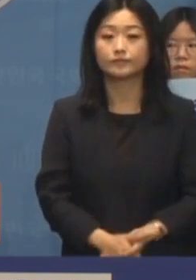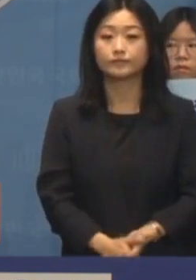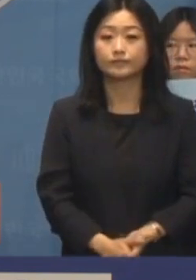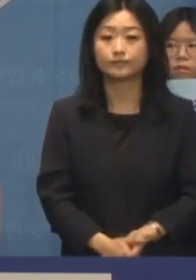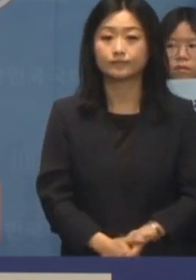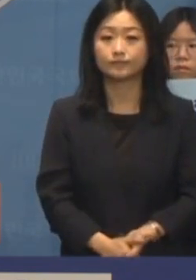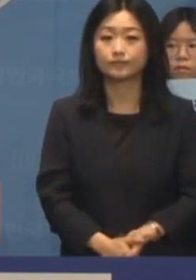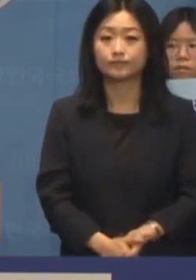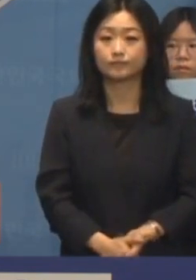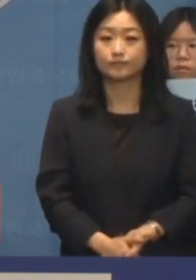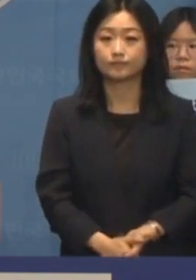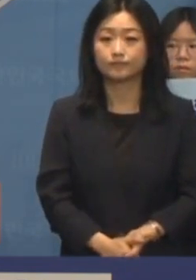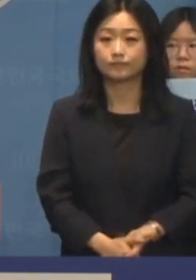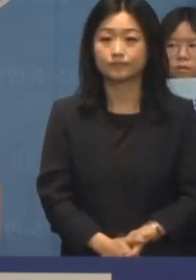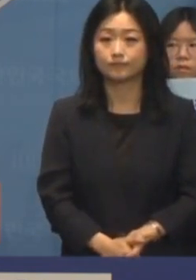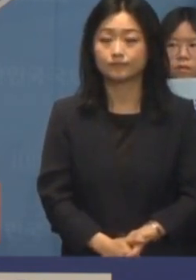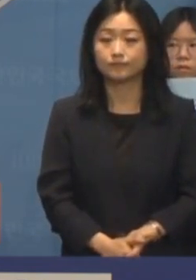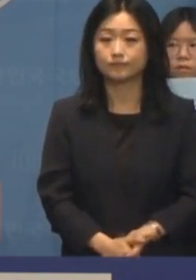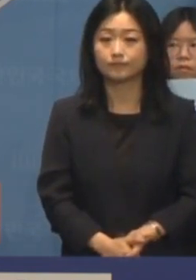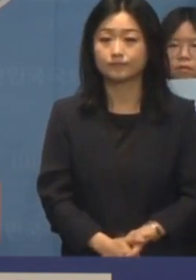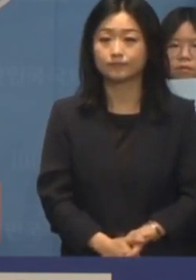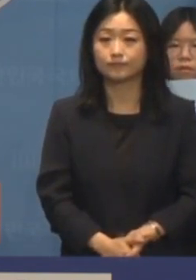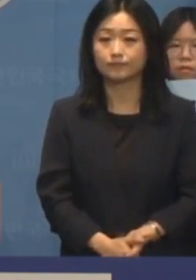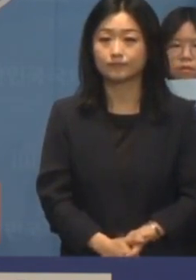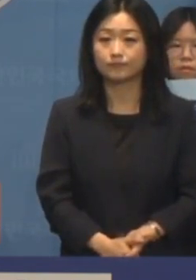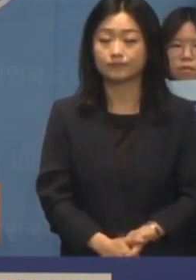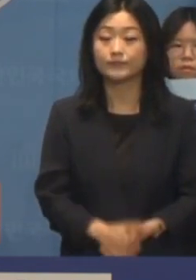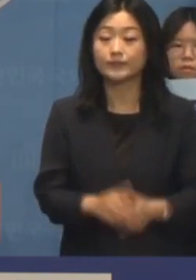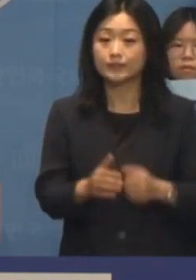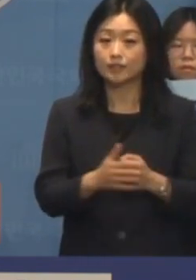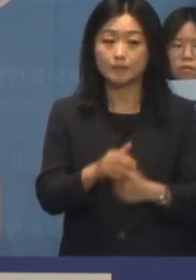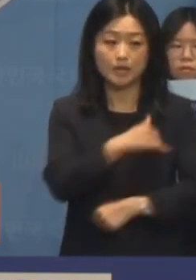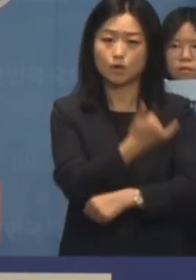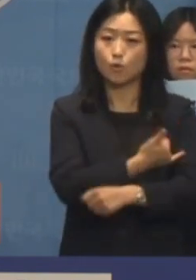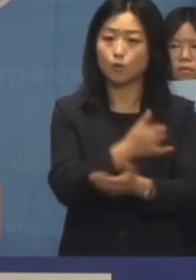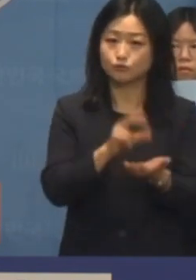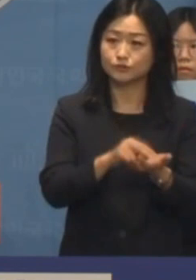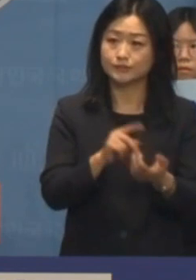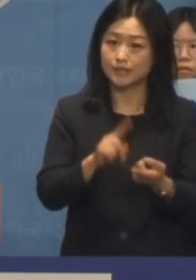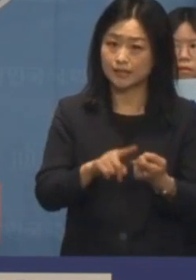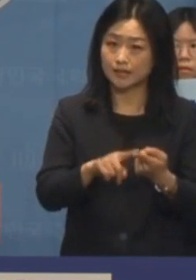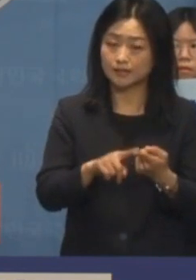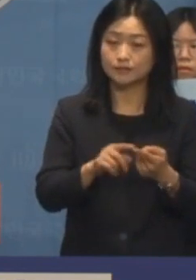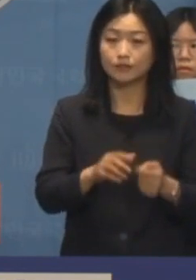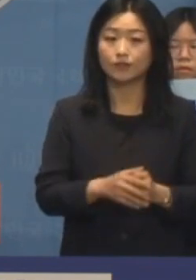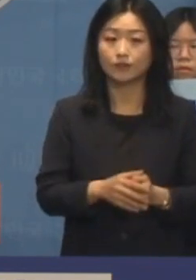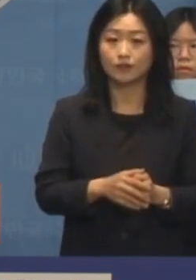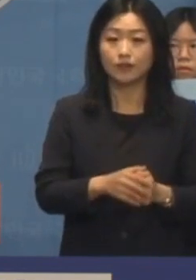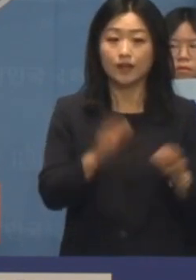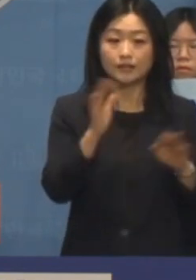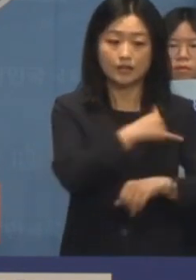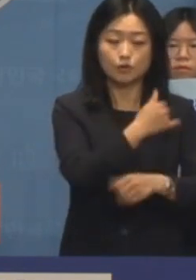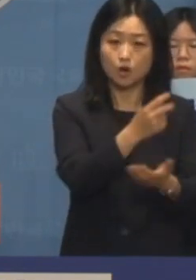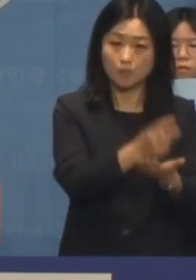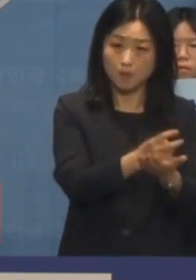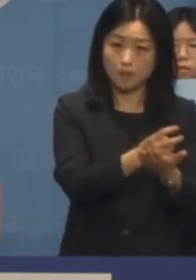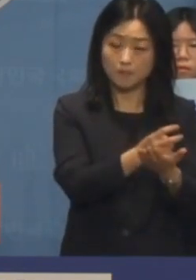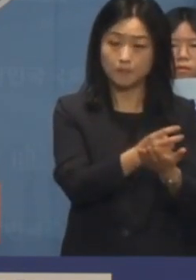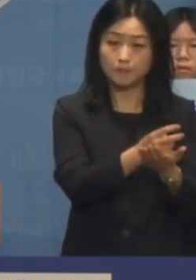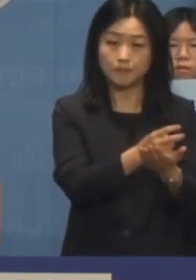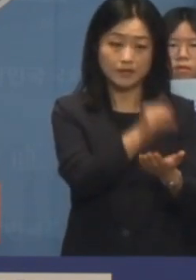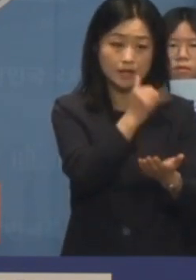버젓이 존재하는 지역도 있다. 이렇듯 인권의 문제가 조례의 유무에 따라 지역의 차이에